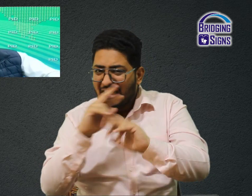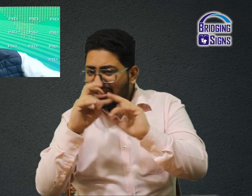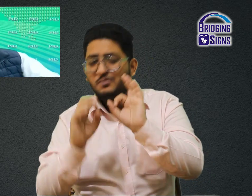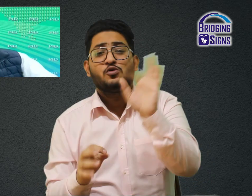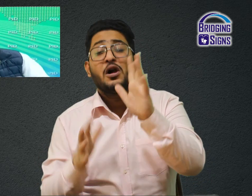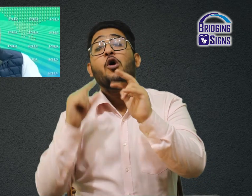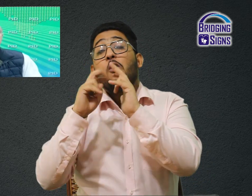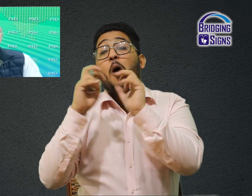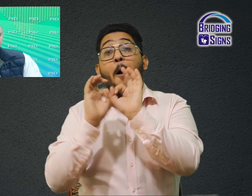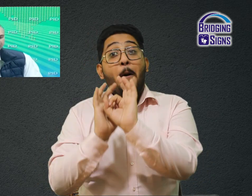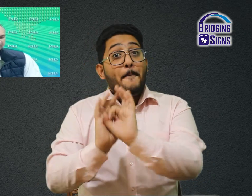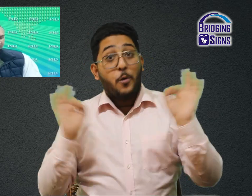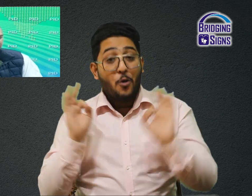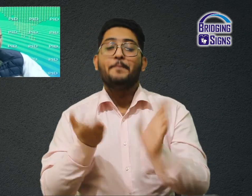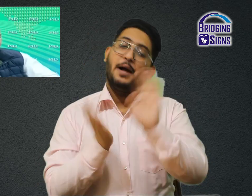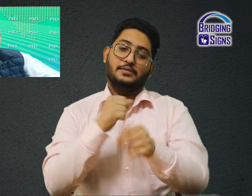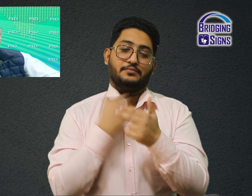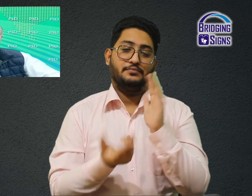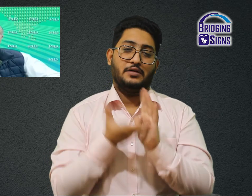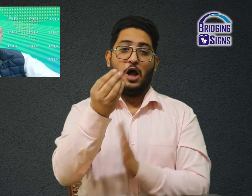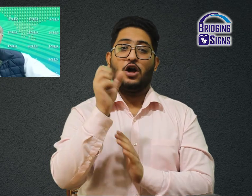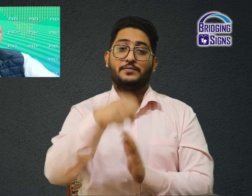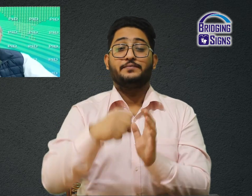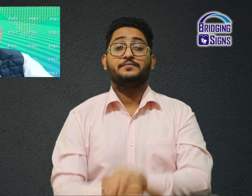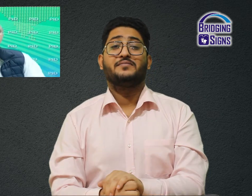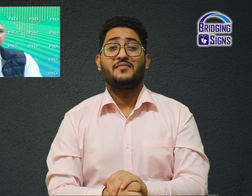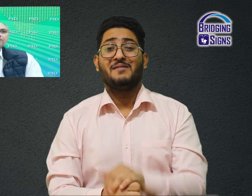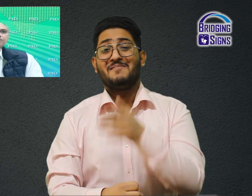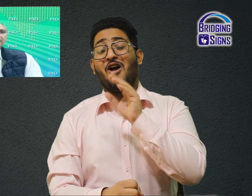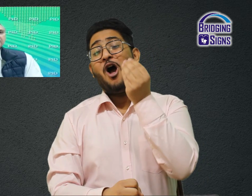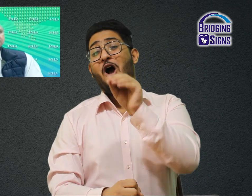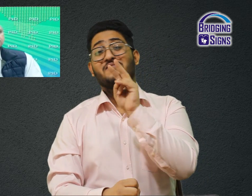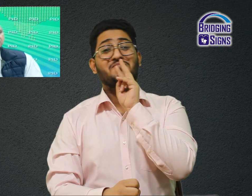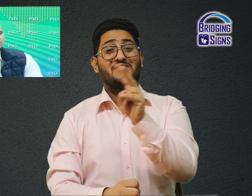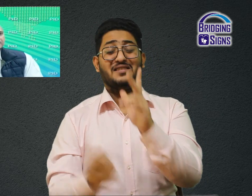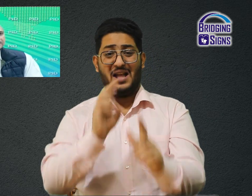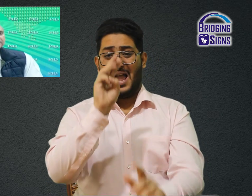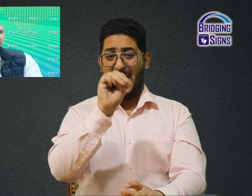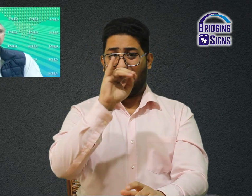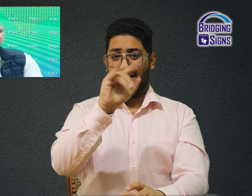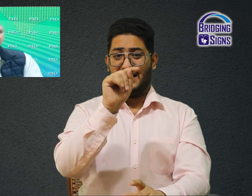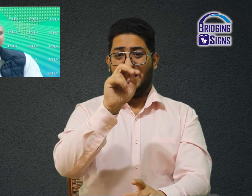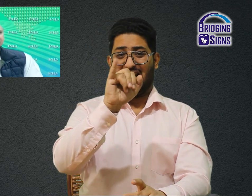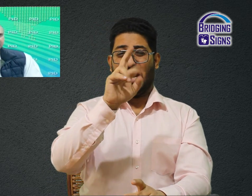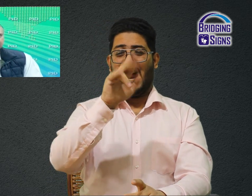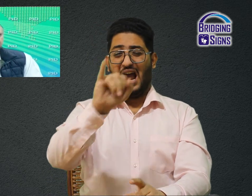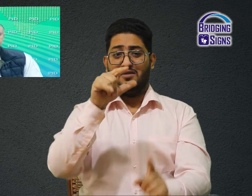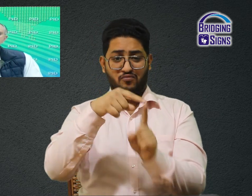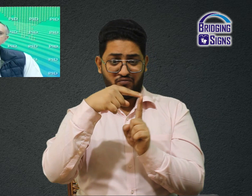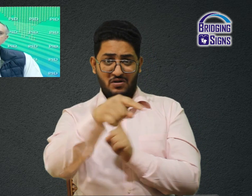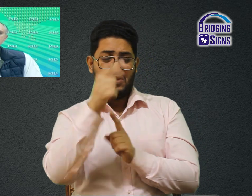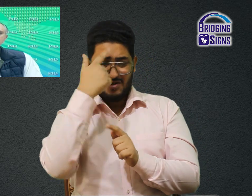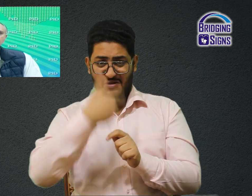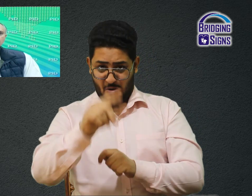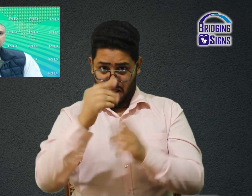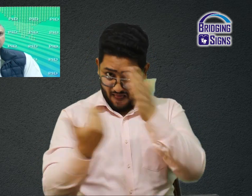जैसी इन्वेस्टिगेशन टीम उसको देखेगी तब हमें पता लगेगा। इसके साथ साथ हमारा मिट्यारी टू लाहौर लाइन ये तकरीबन मार्च अप्रैल तक